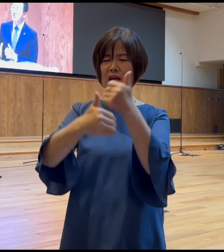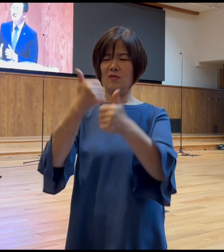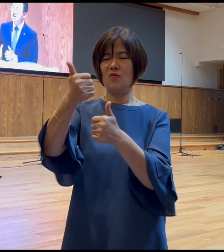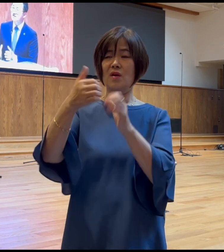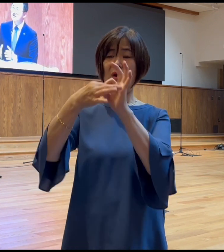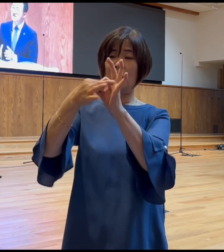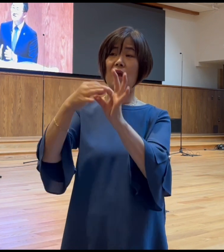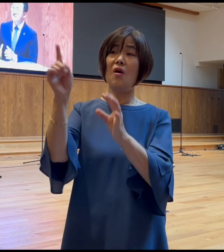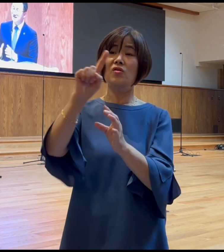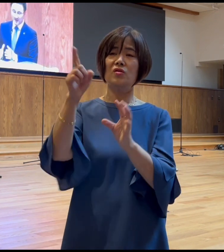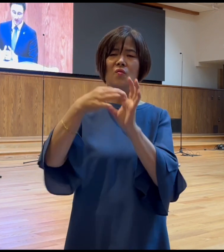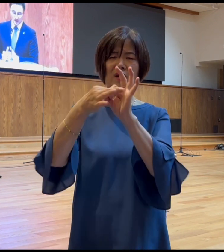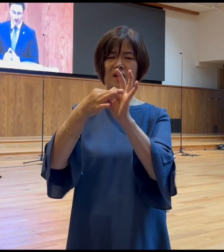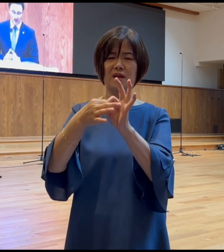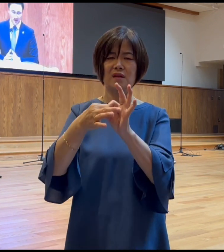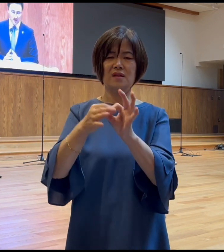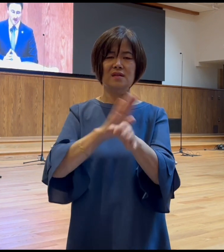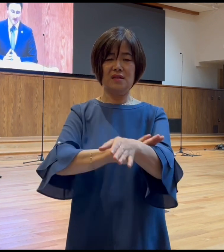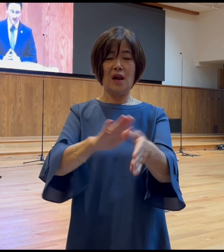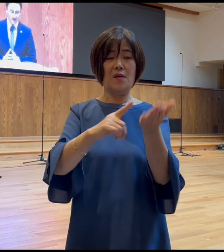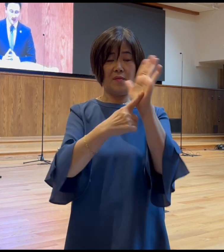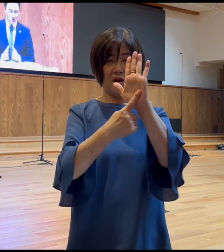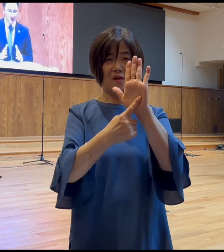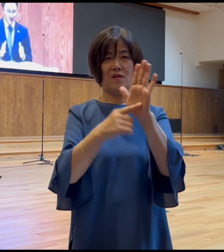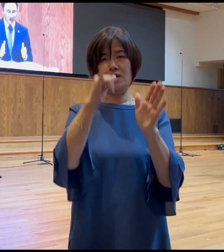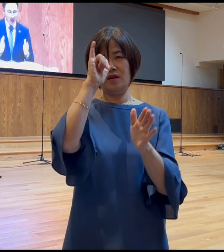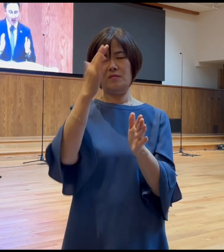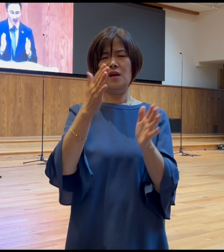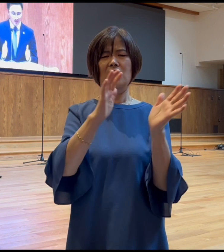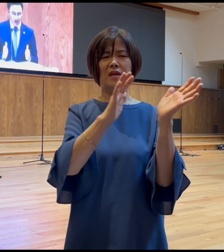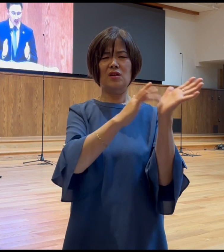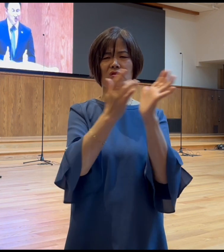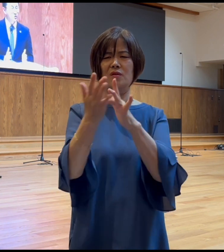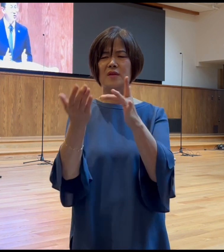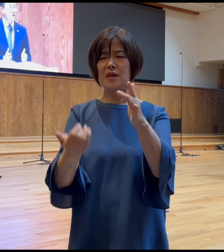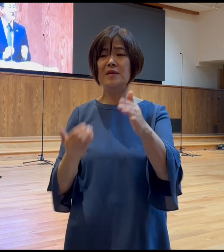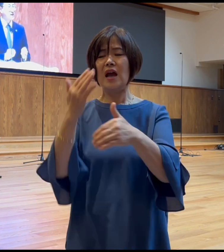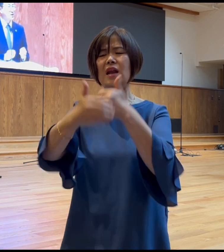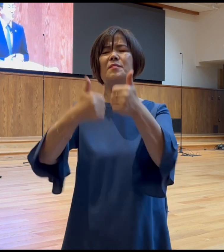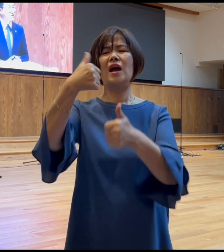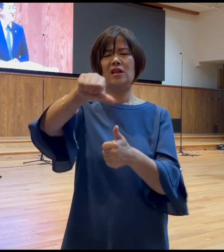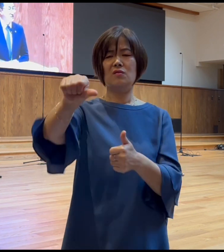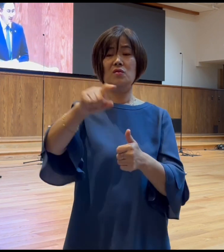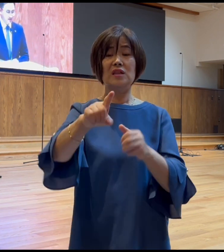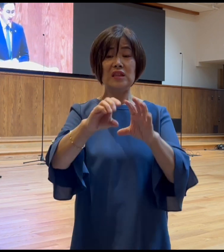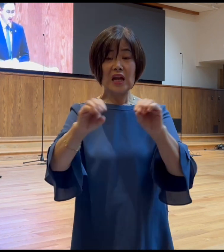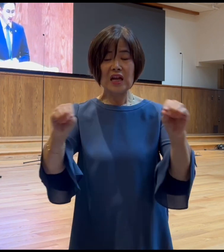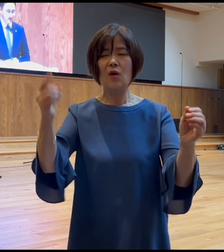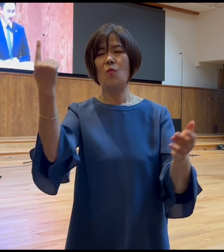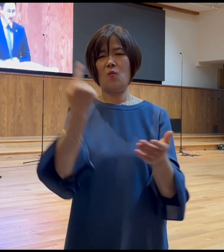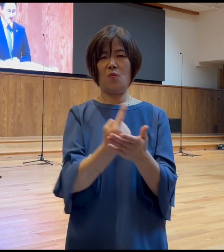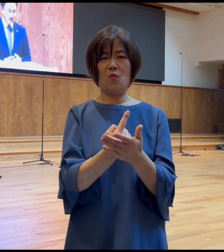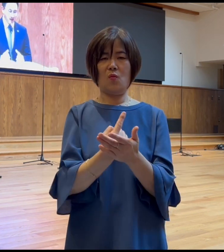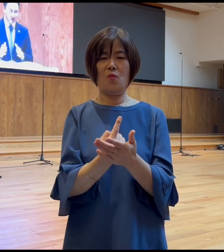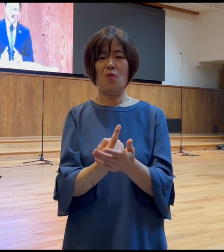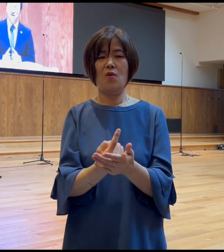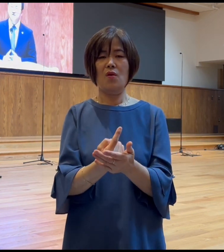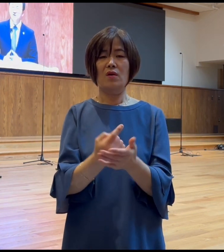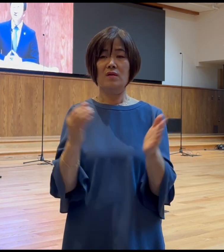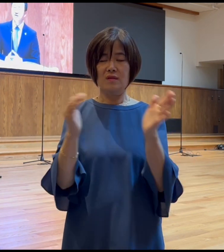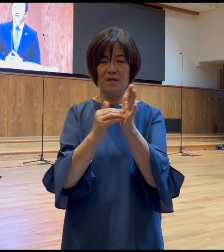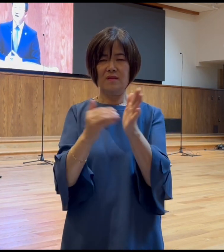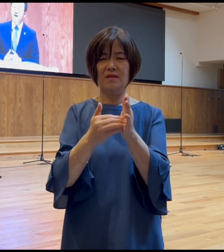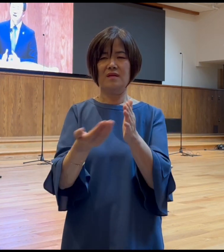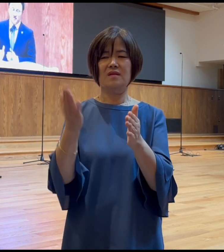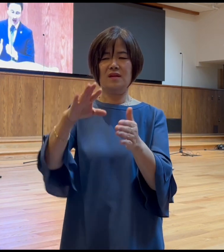어떤 관계인지 밝히는 것이죠. 예수님 이미 하나님의 아들로 이 땅에 오셨지만 세례의